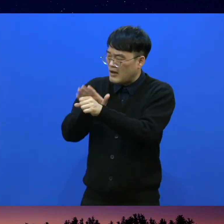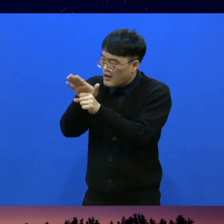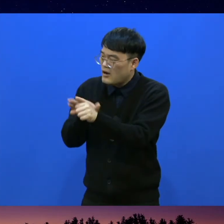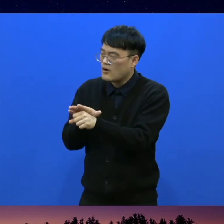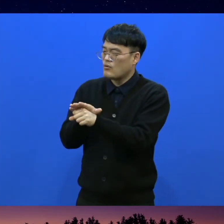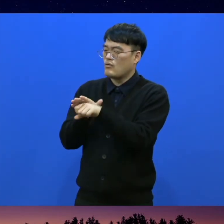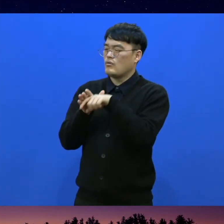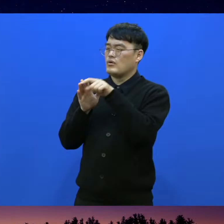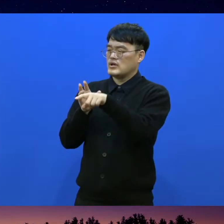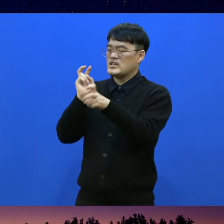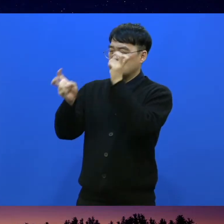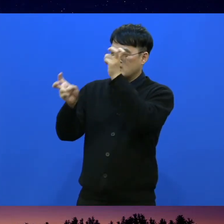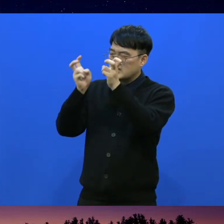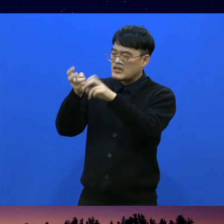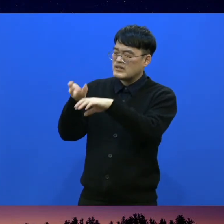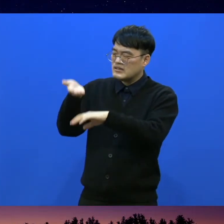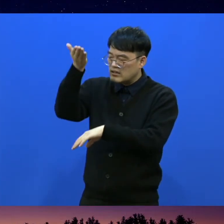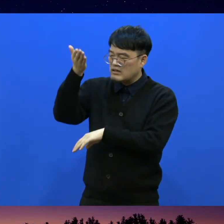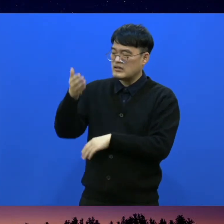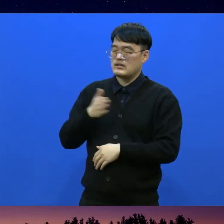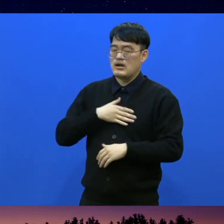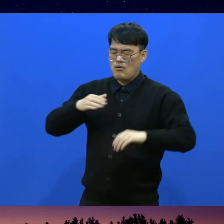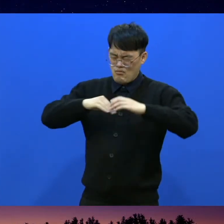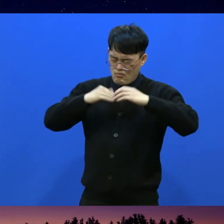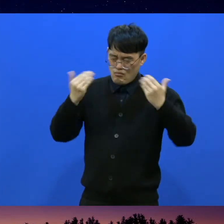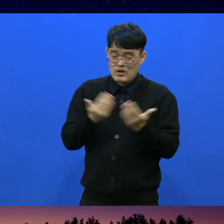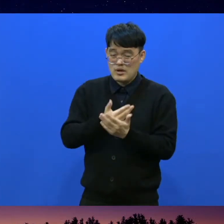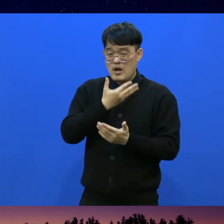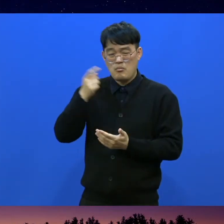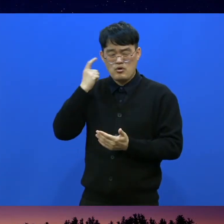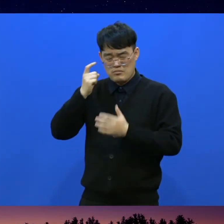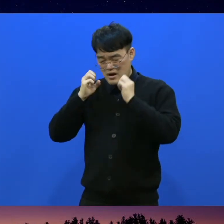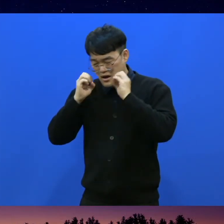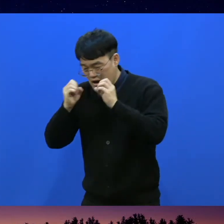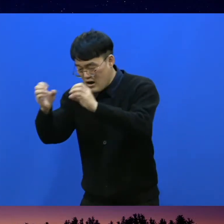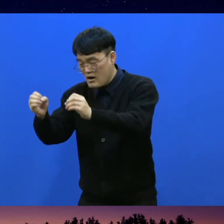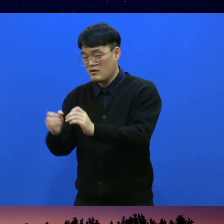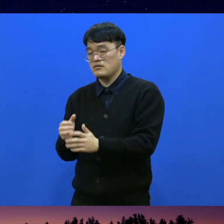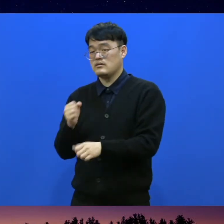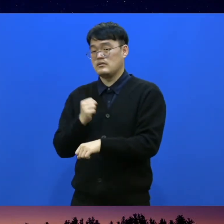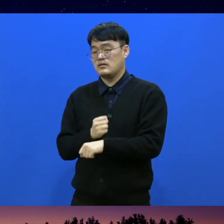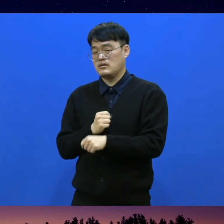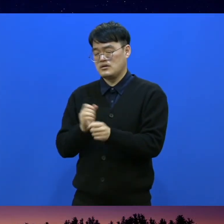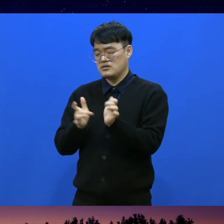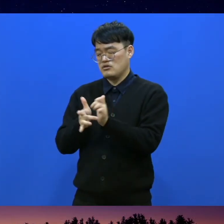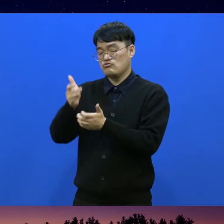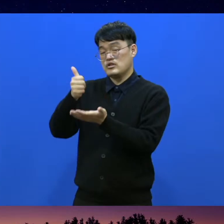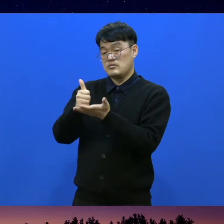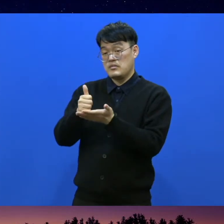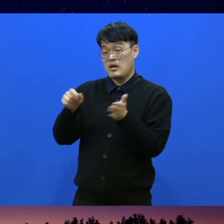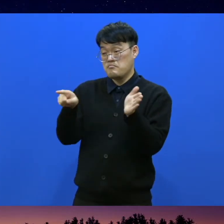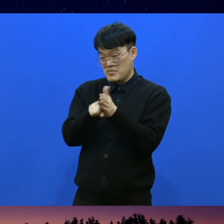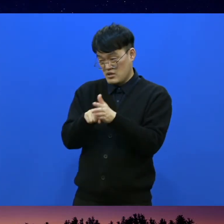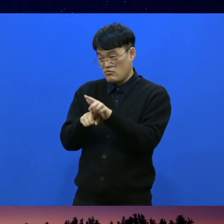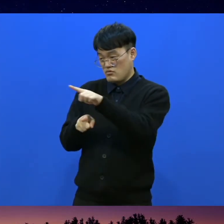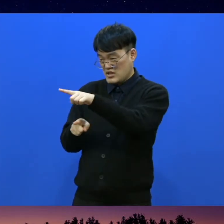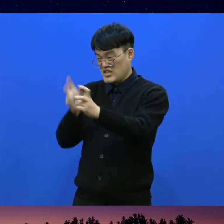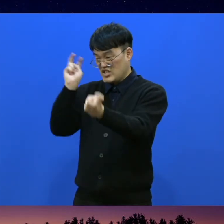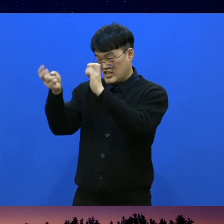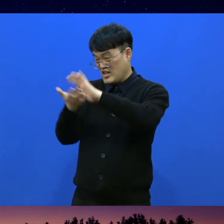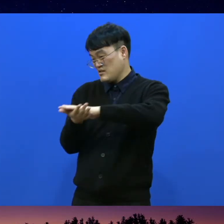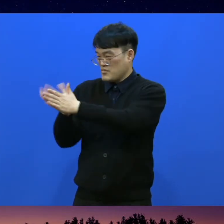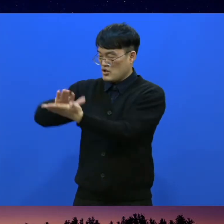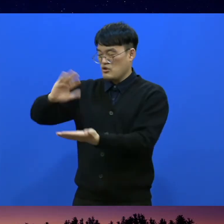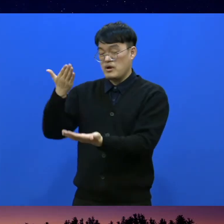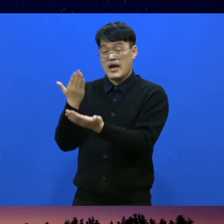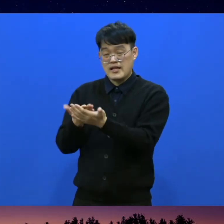그 보스를 완전히 그냥 복음을 전해서 예수 믿기 위해서 온 직장이 바뀌어지는 역사가